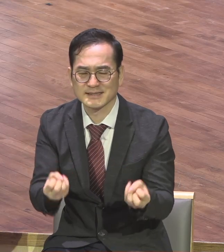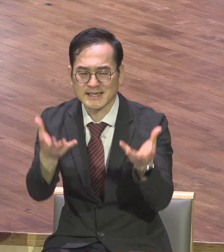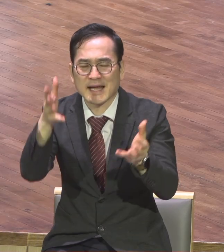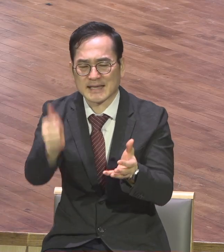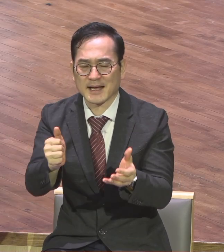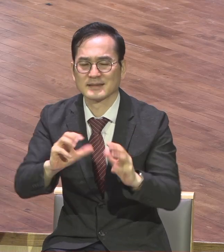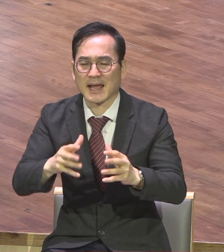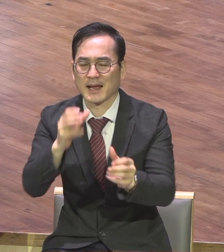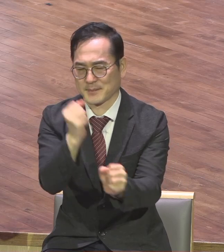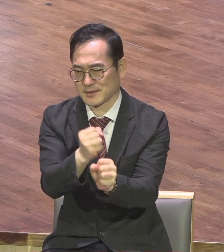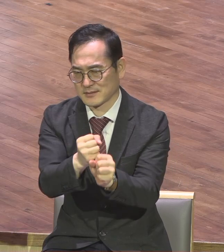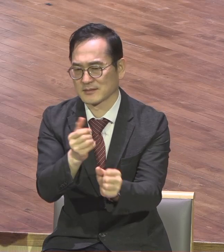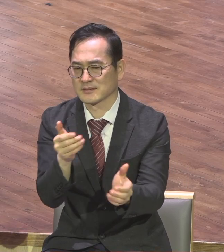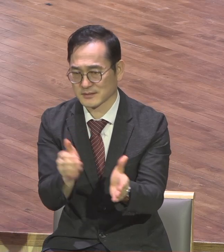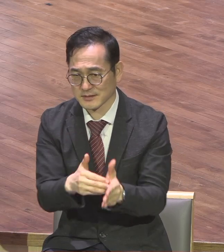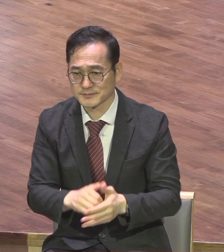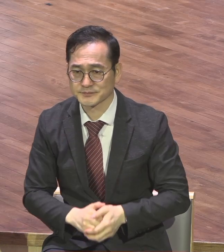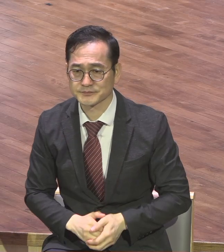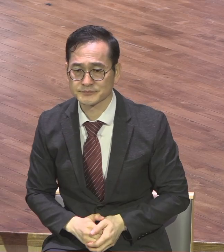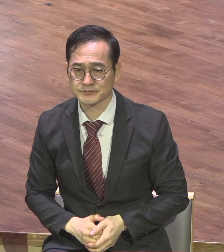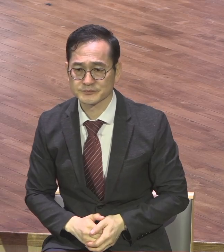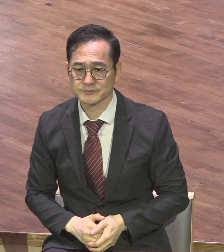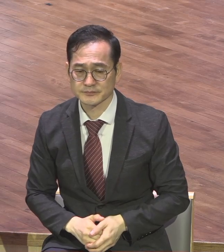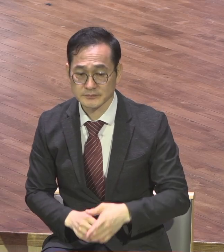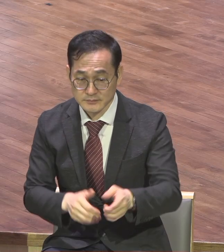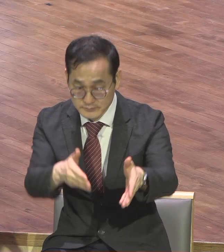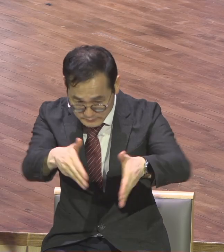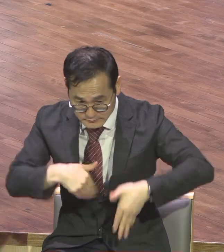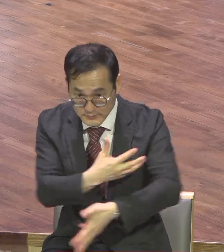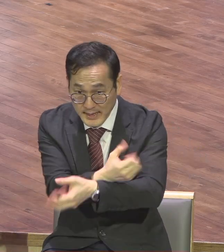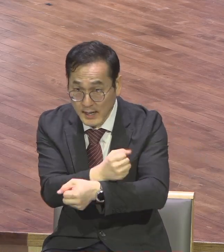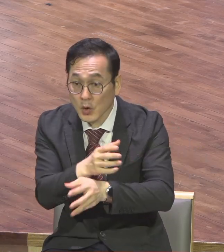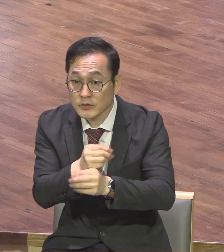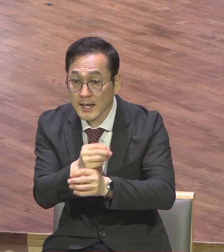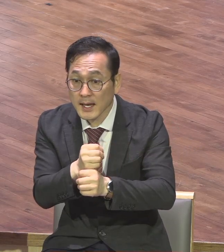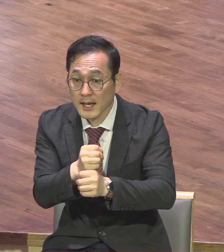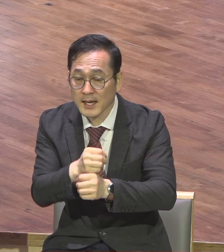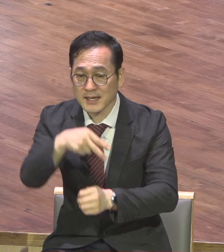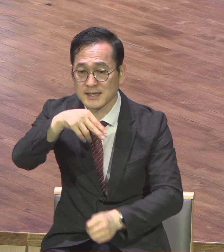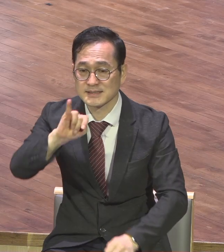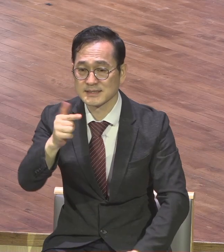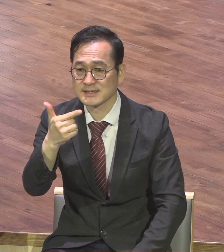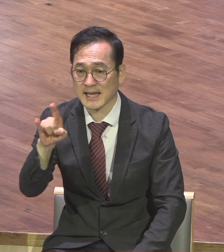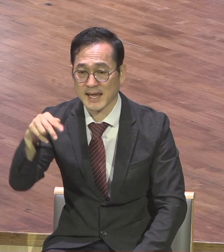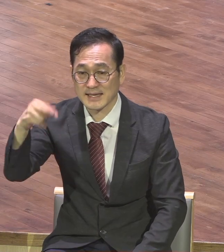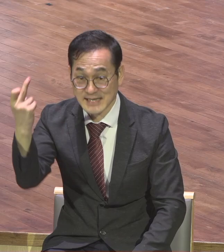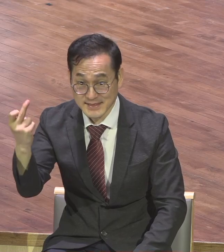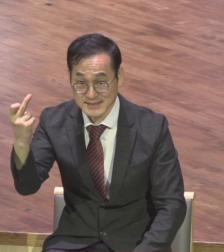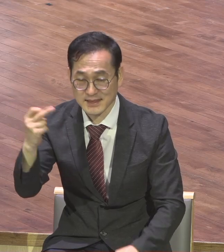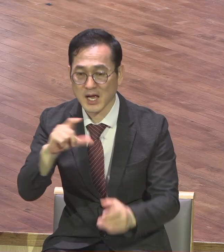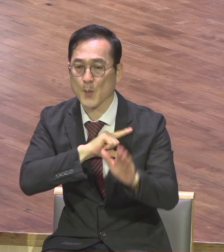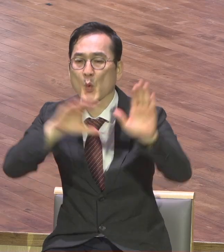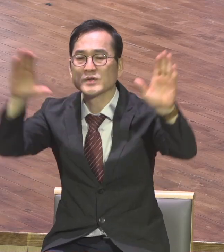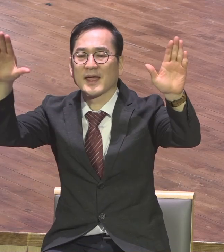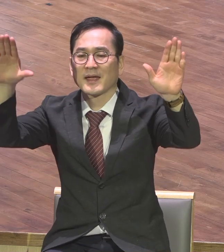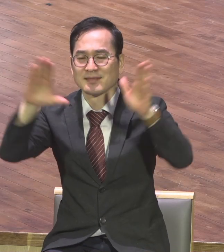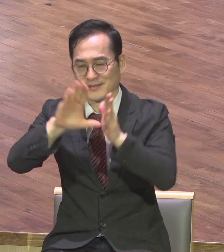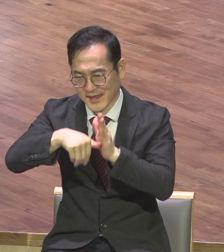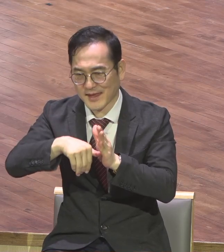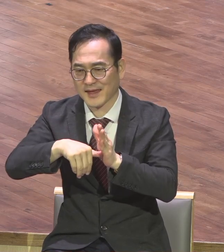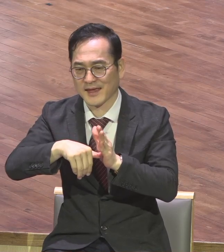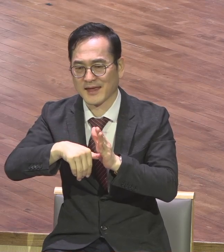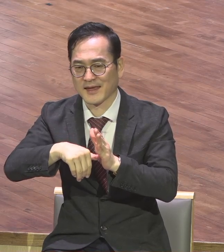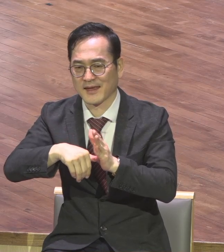이 언약이 언제 체결되냐? 시내산에서. 그래서 이 체결된 것을 시내산 언약이라